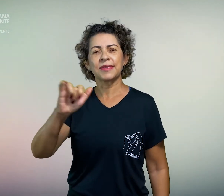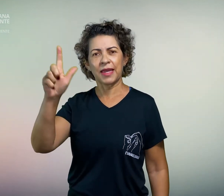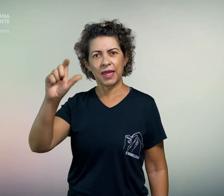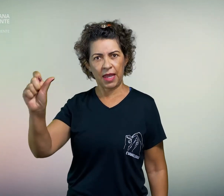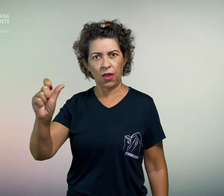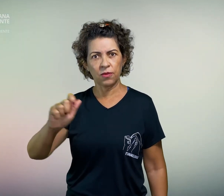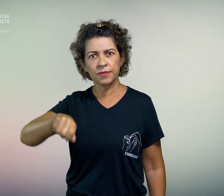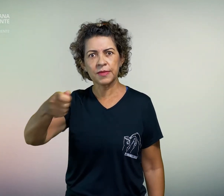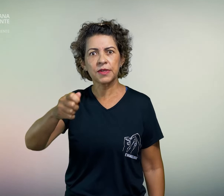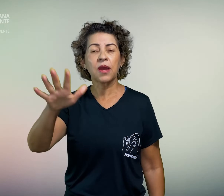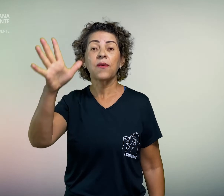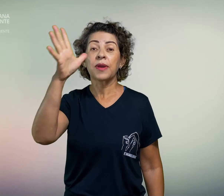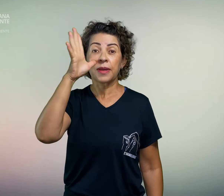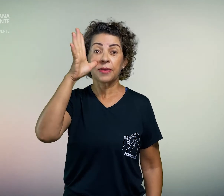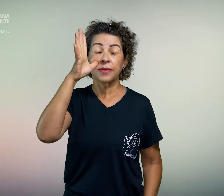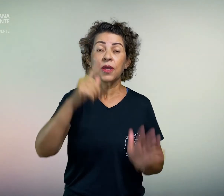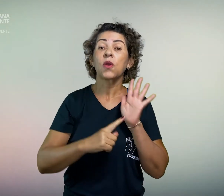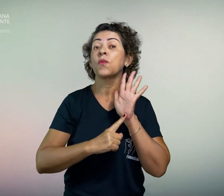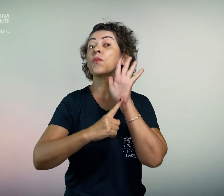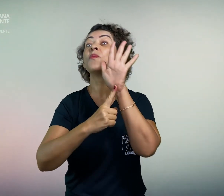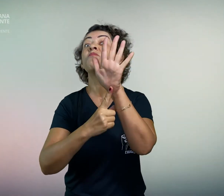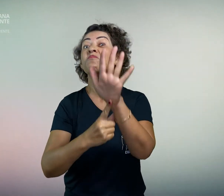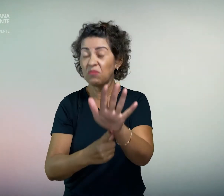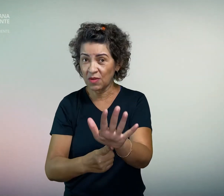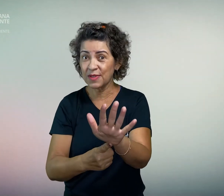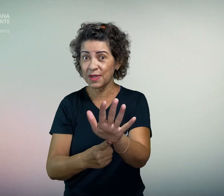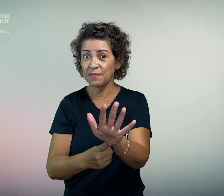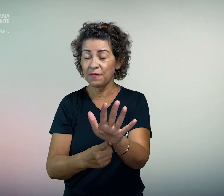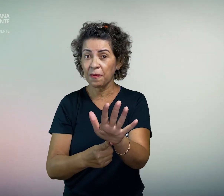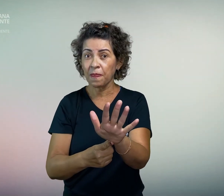Ezequiel 18 trabalha muito bem este conceito.